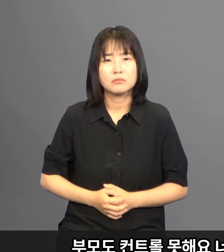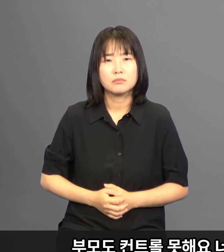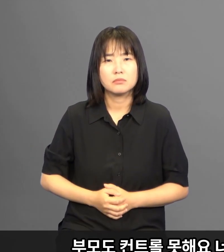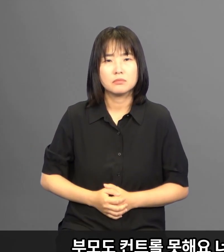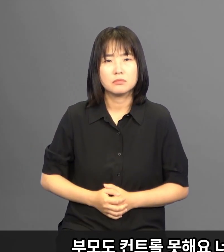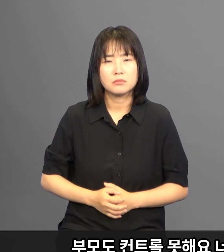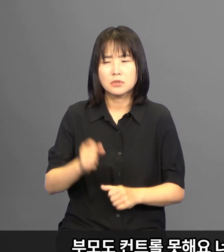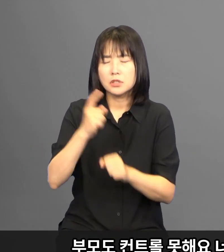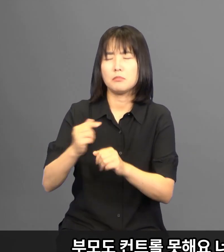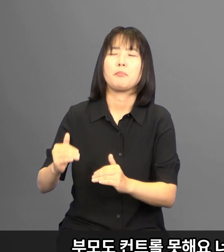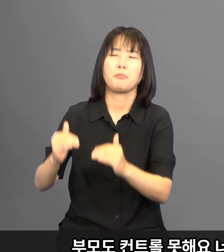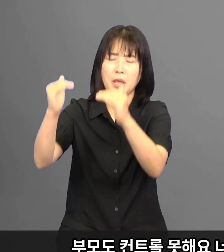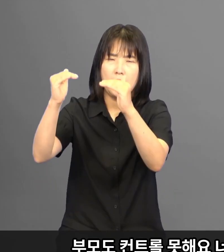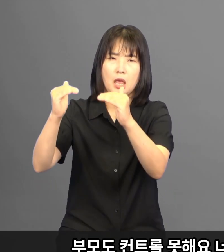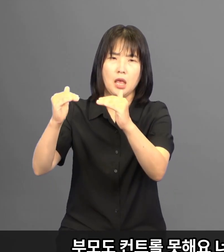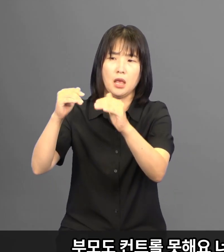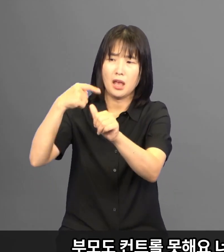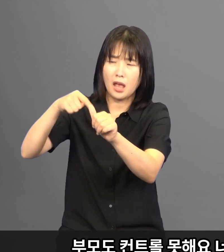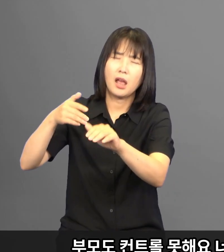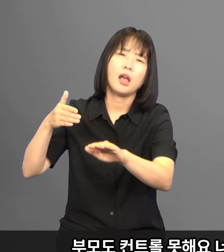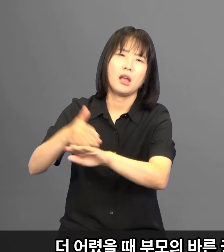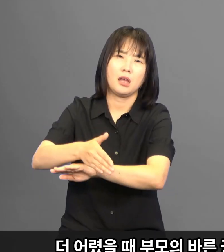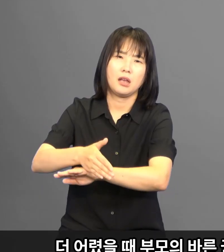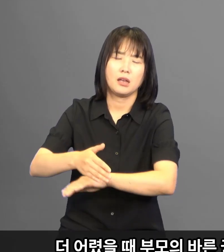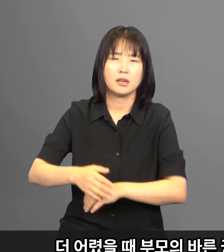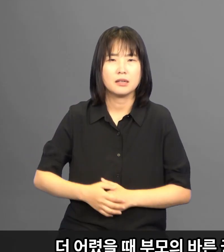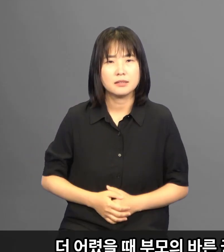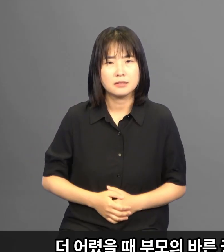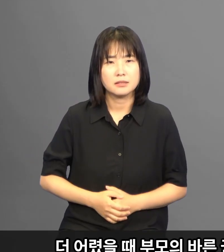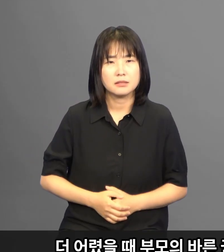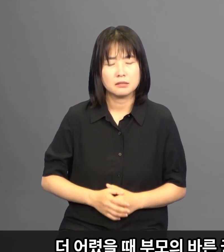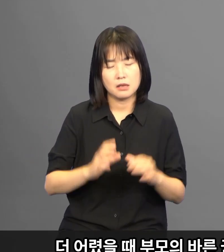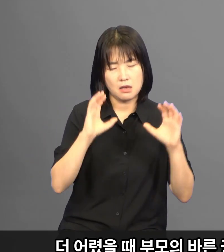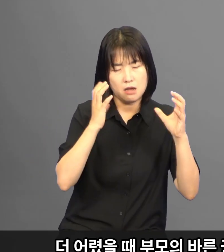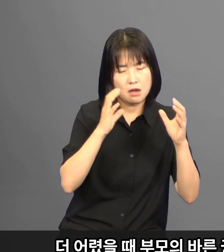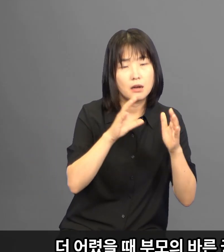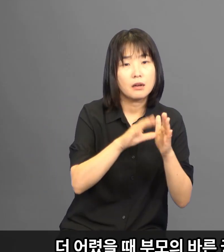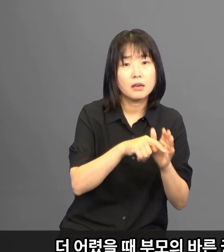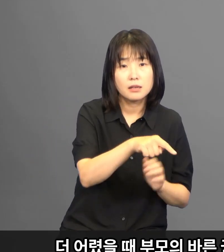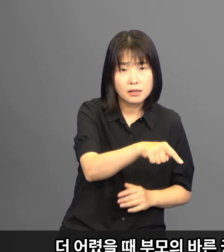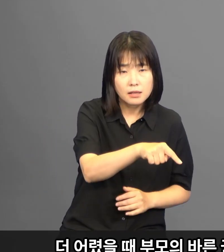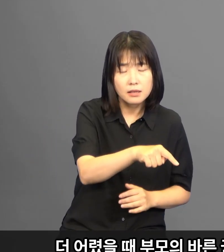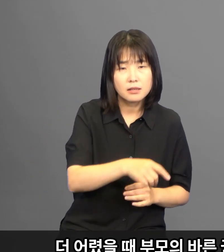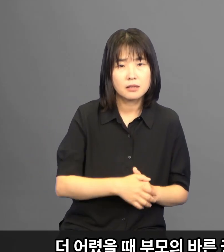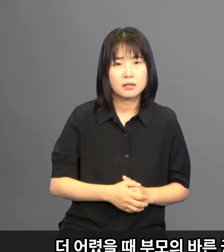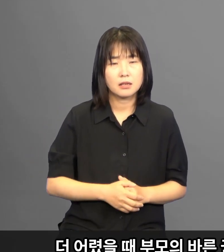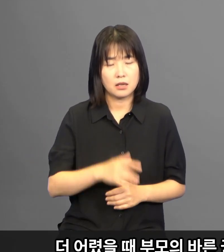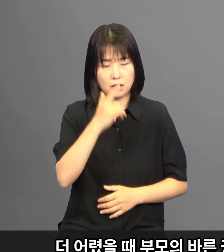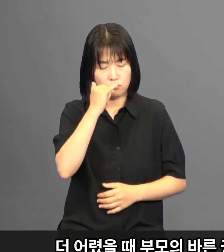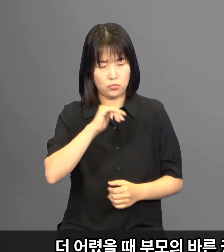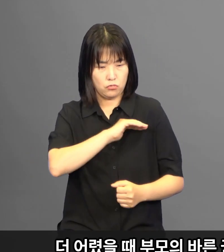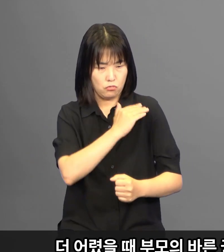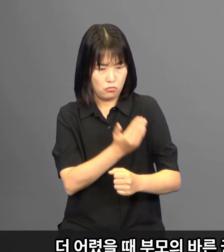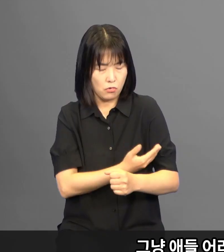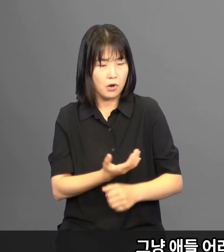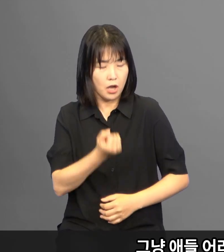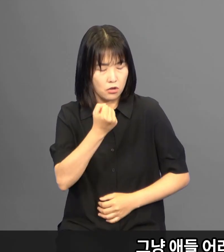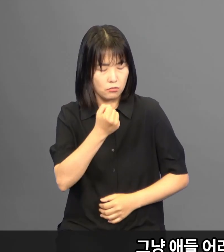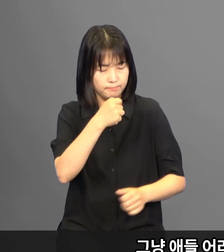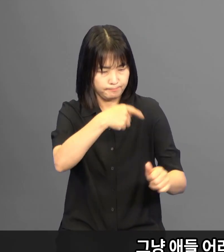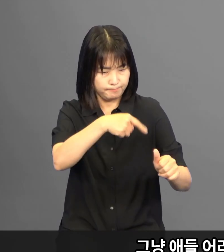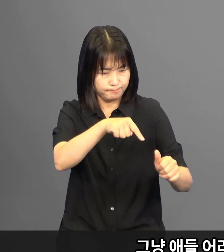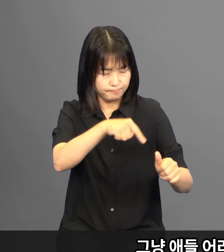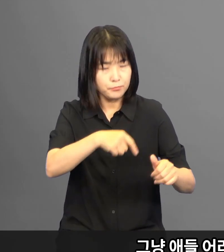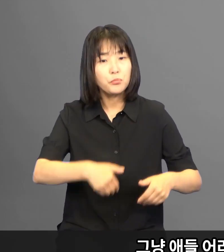거예요. 늦은 거예요. 더 어렸을 때 부모의 바른 권위로 아이를 양육했어야 되는데